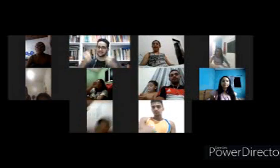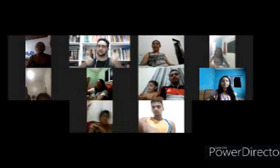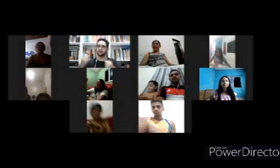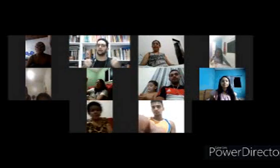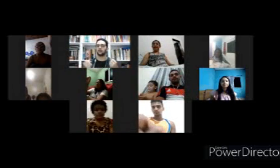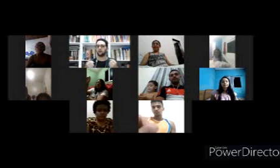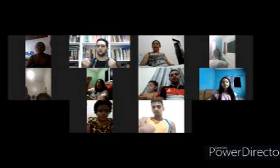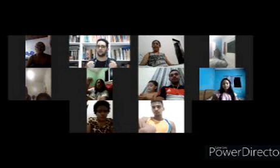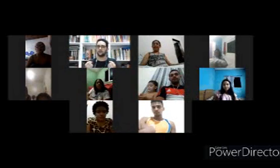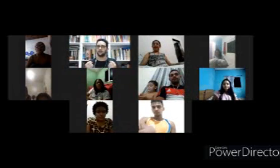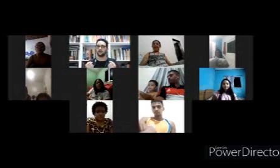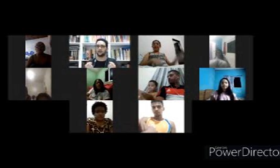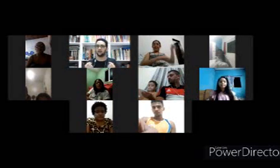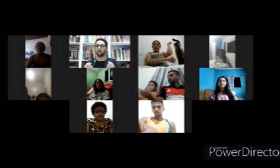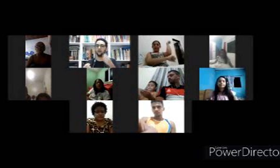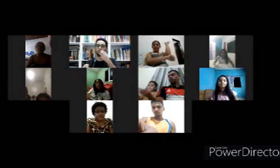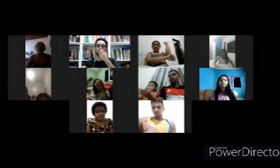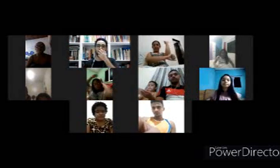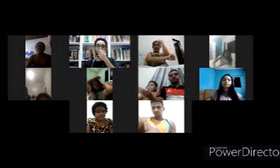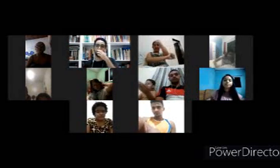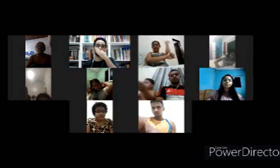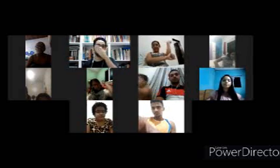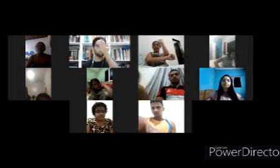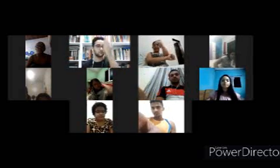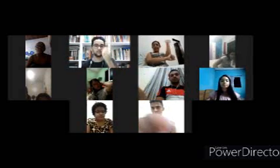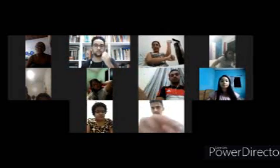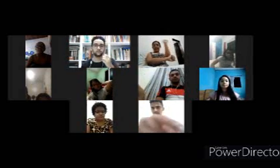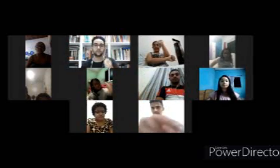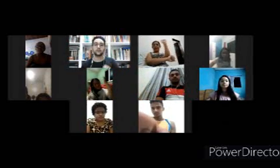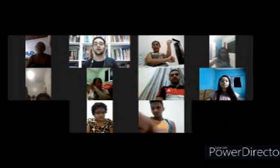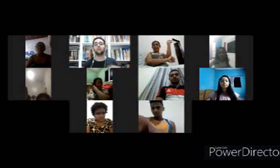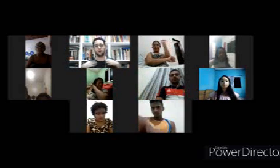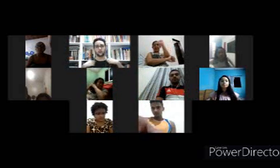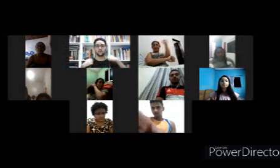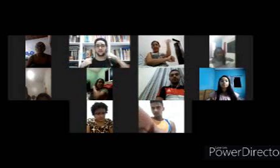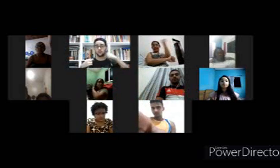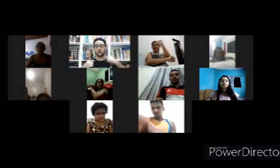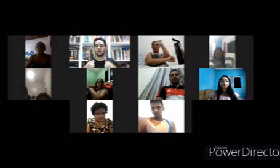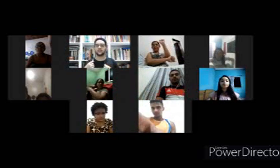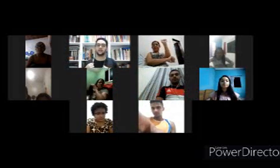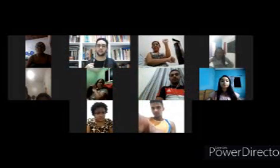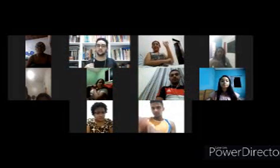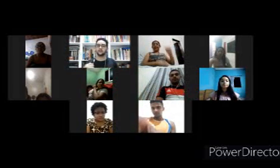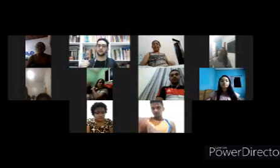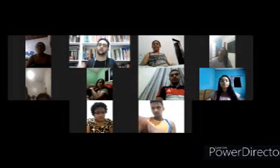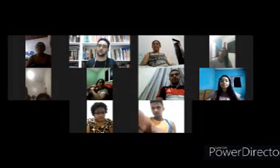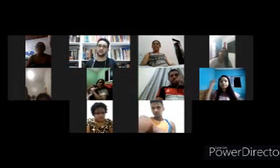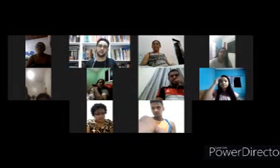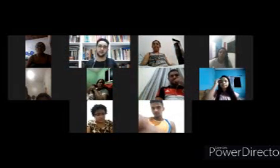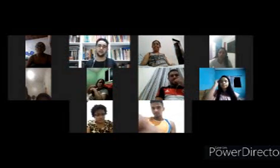assim também é carro, dá para entender que é carro. Mas se eu olhar assim, pode entender também, né? Se Pode, mas assim... é uma característica mais regional, mas dá para entender.